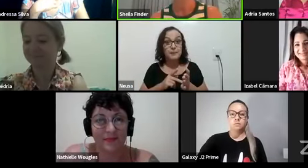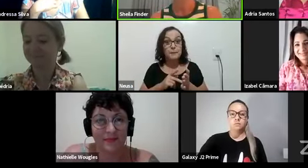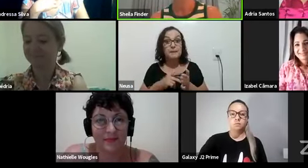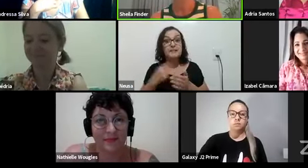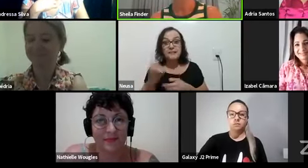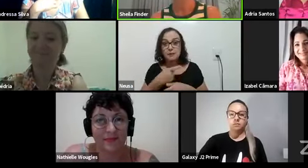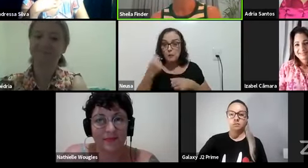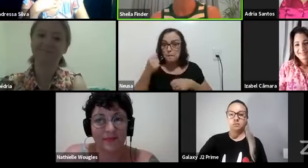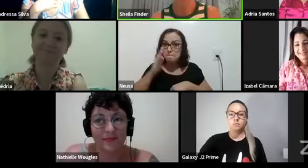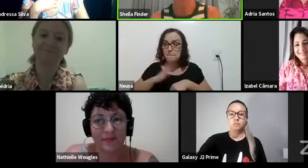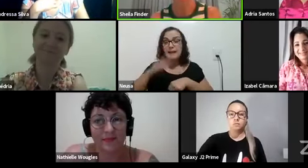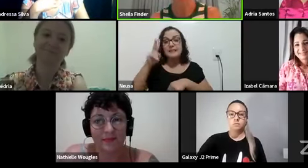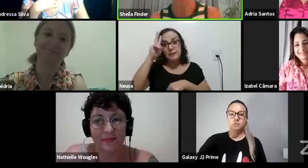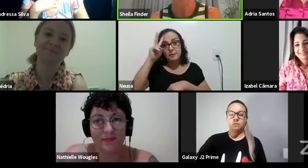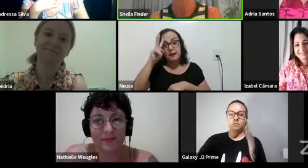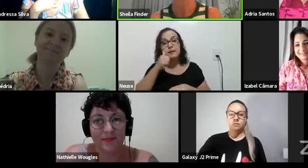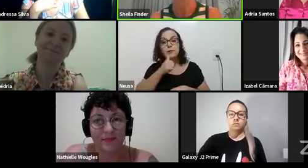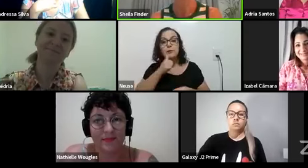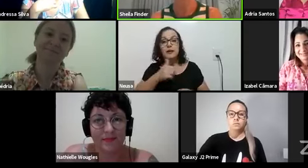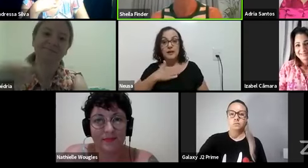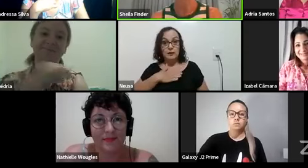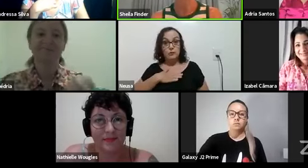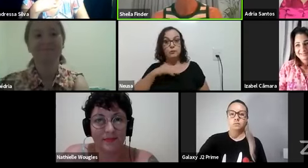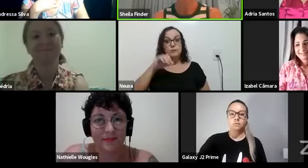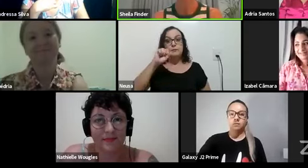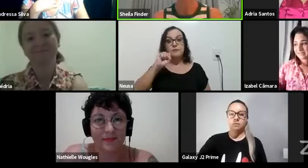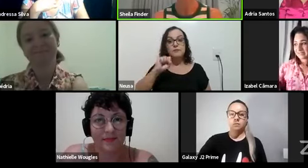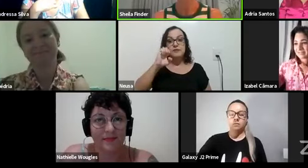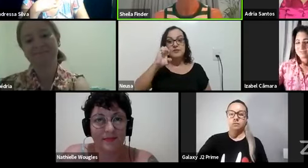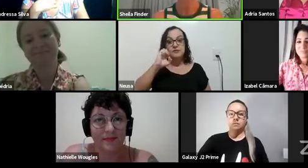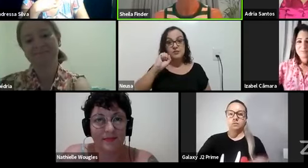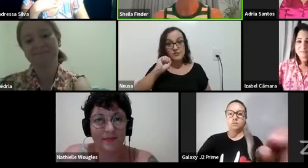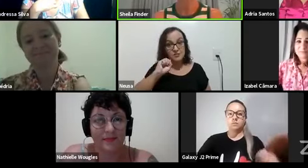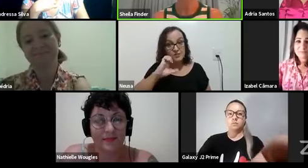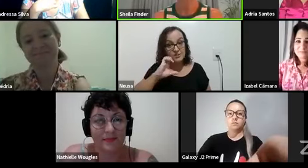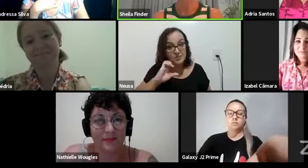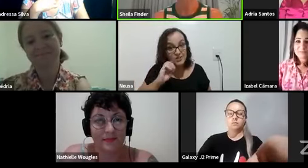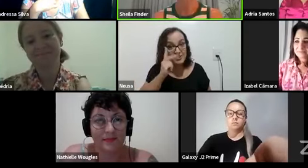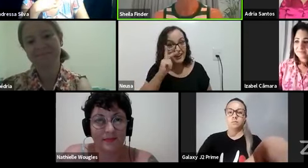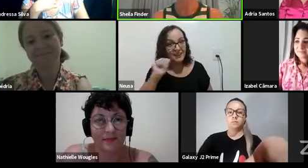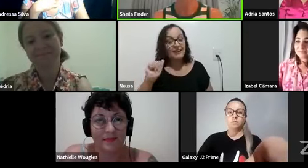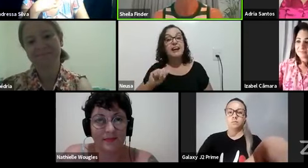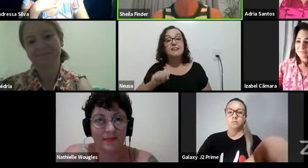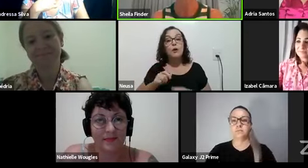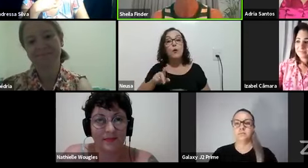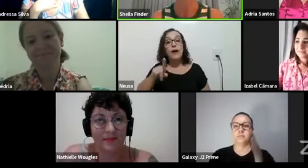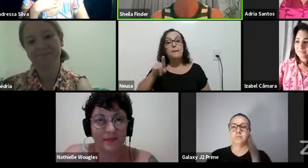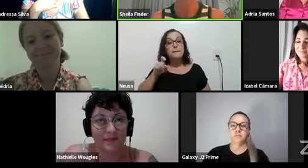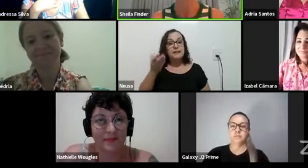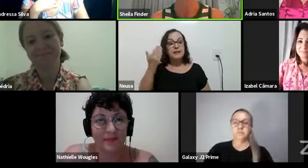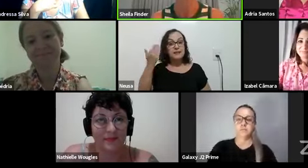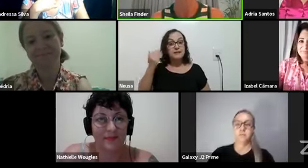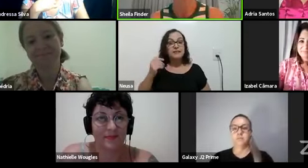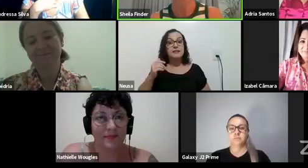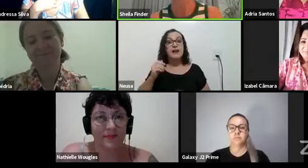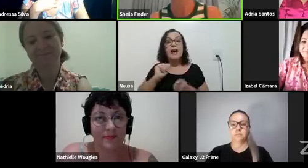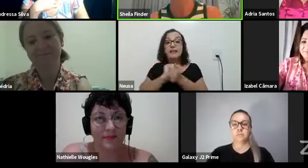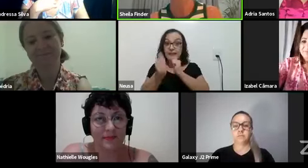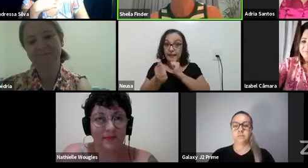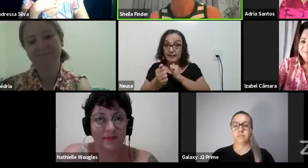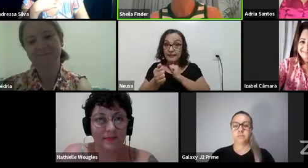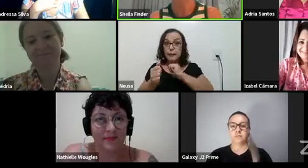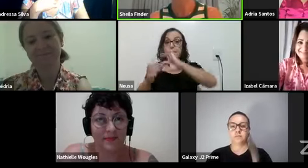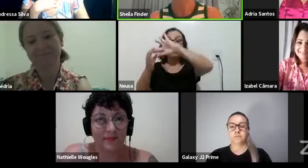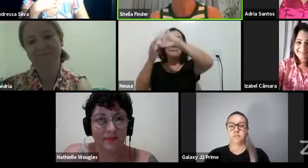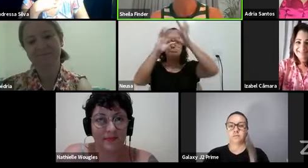mais. Eu sou Sheila Finder, ex-atleta paralímpica, tenho 41 anos, sou um pouquinho mais